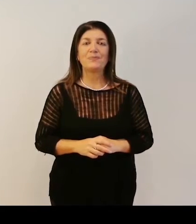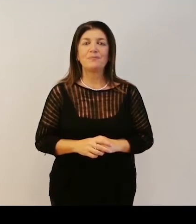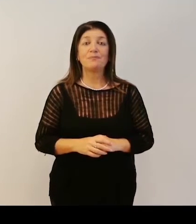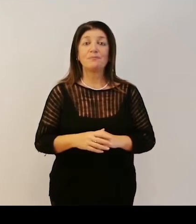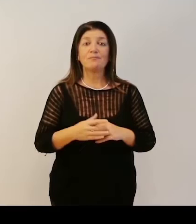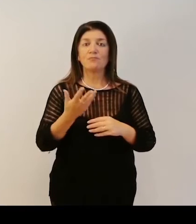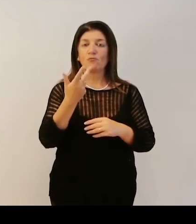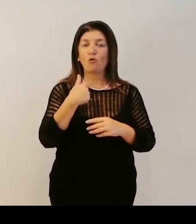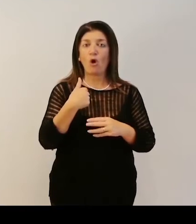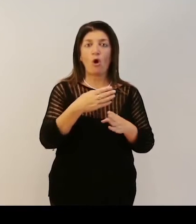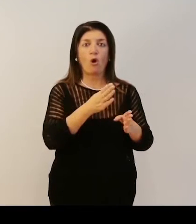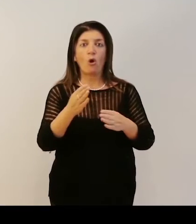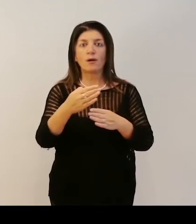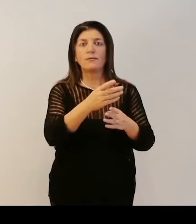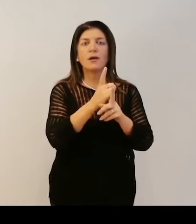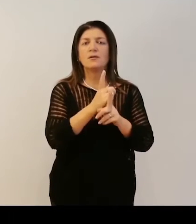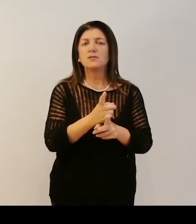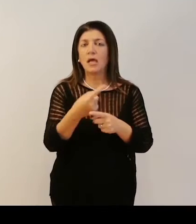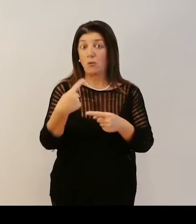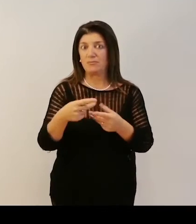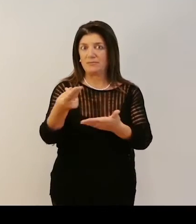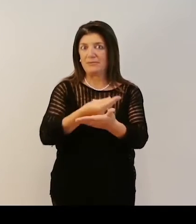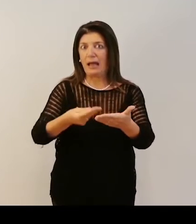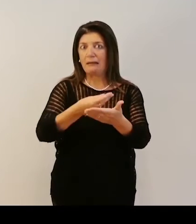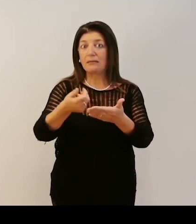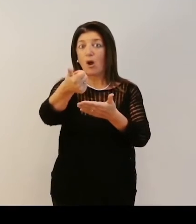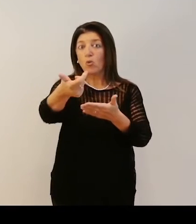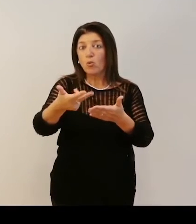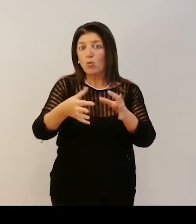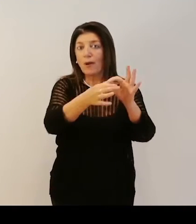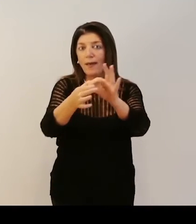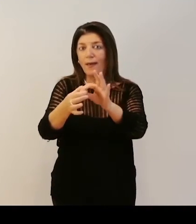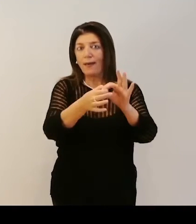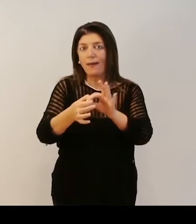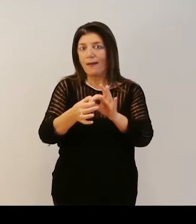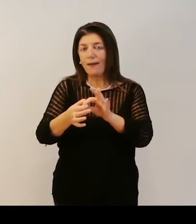Per orientarci seguiamo i numeri segnati sulla pianta.